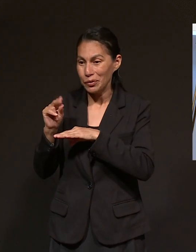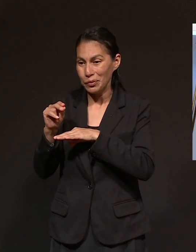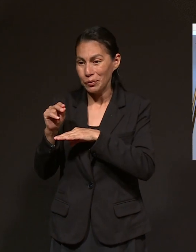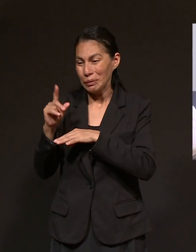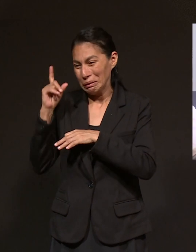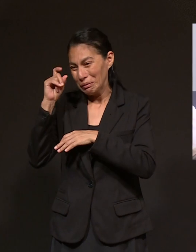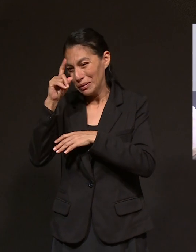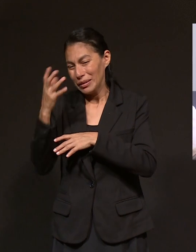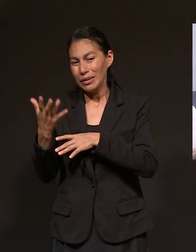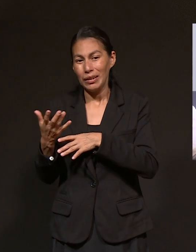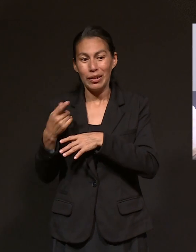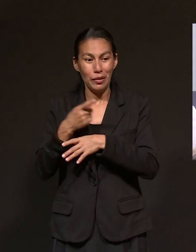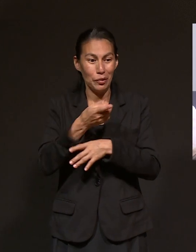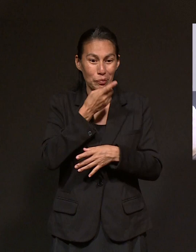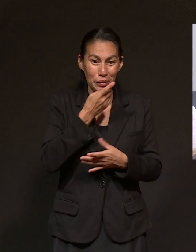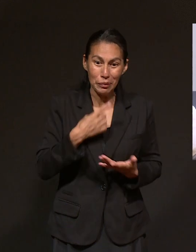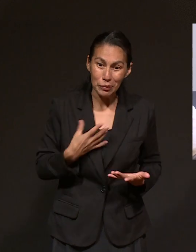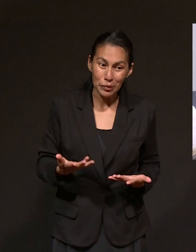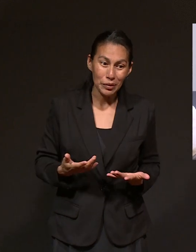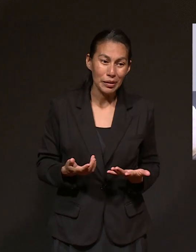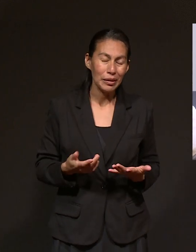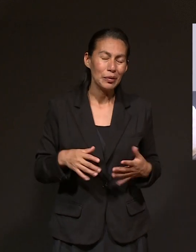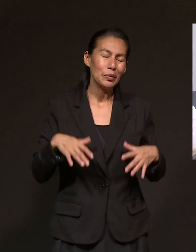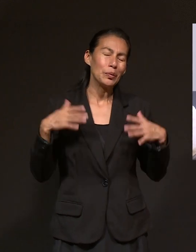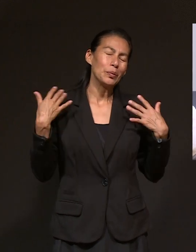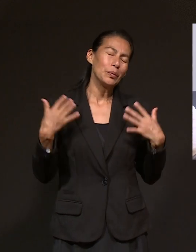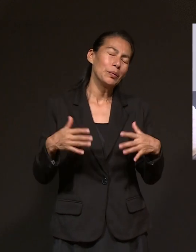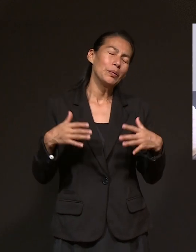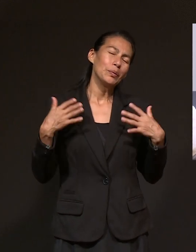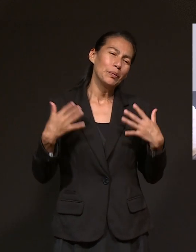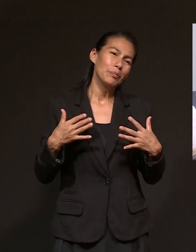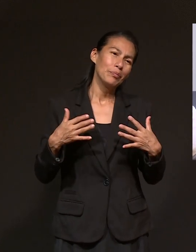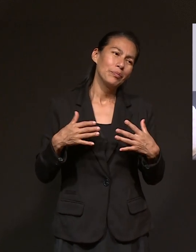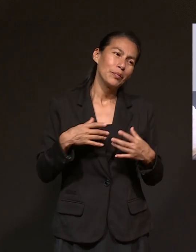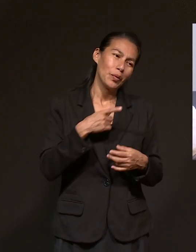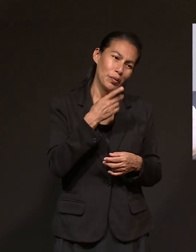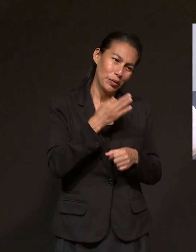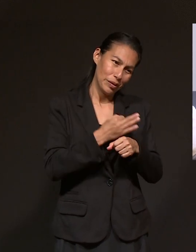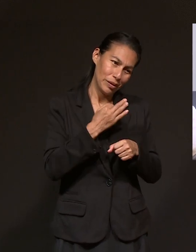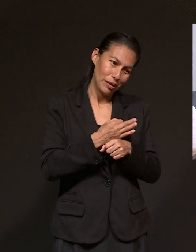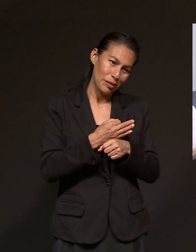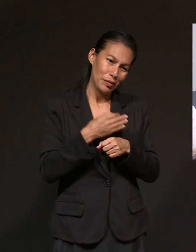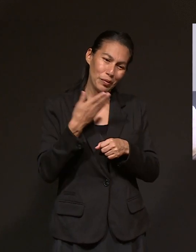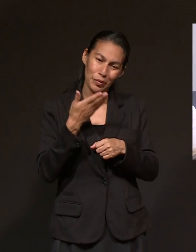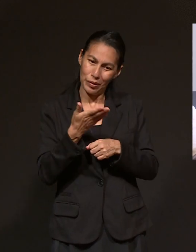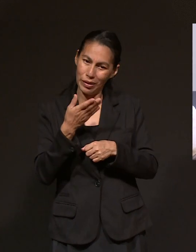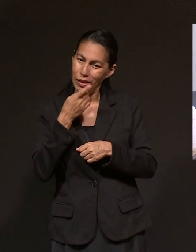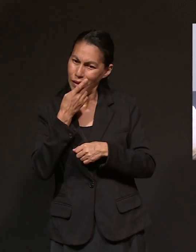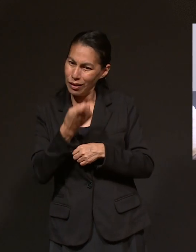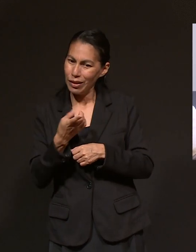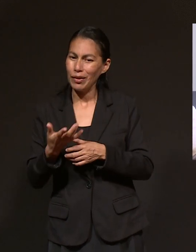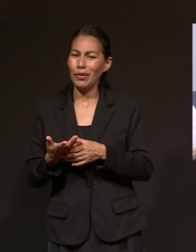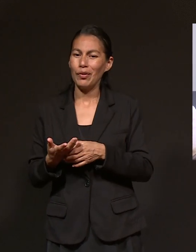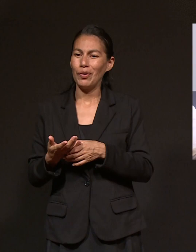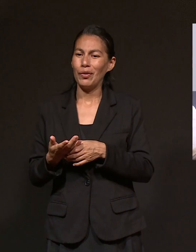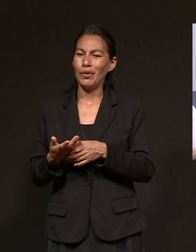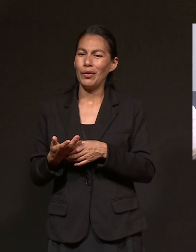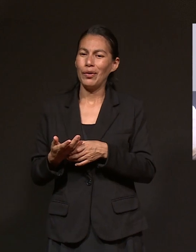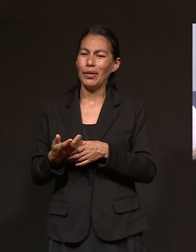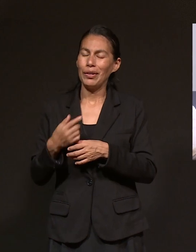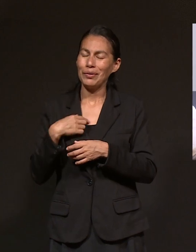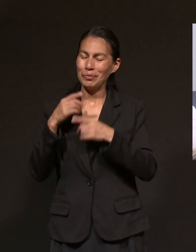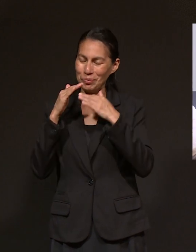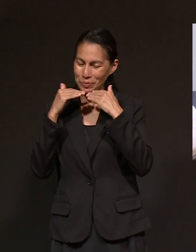ya no iba a trabajar aquí porque no podía. Y esta, usted acaba de decir algo, Pastor, por eso sonreí, que Dios